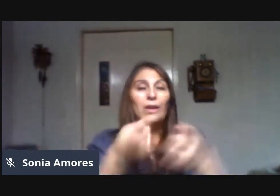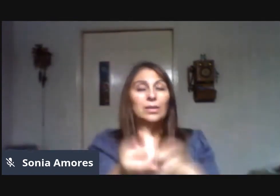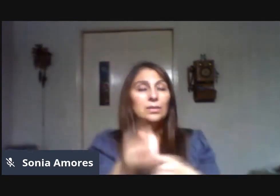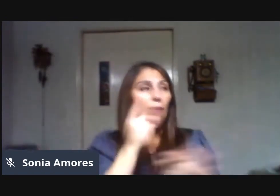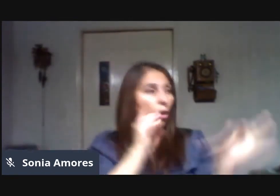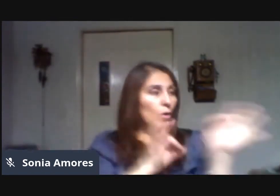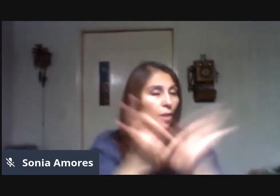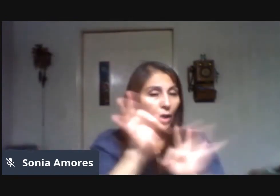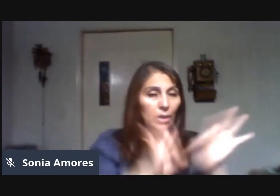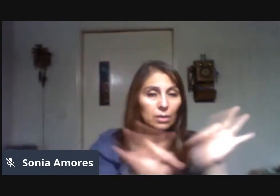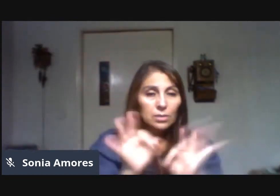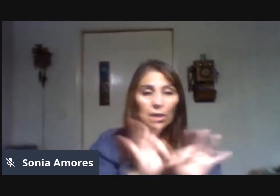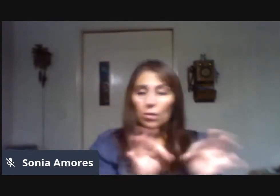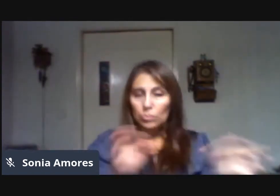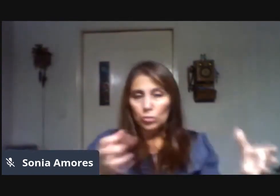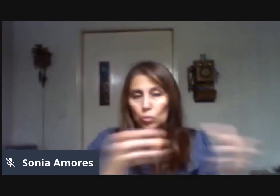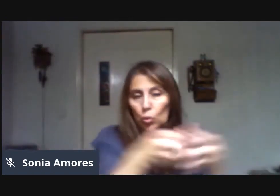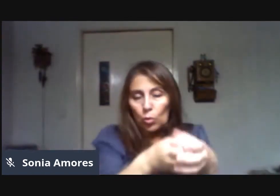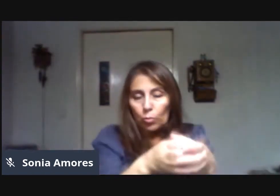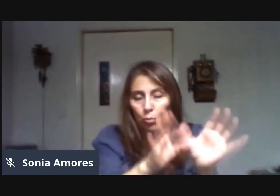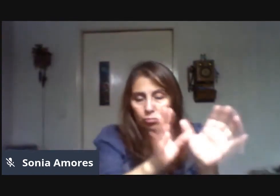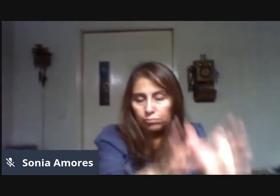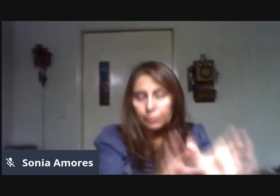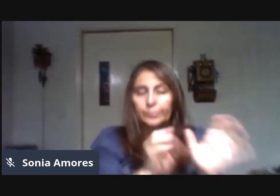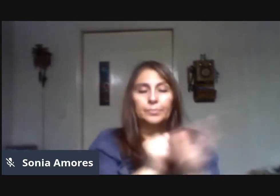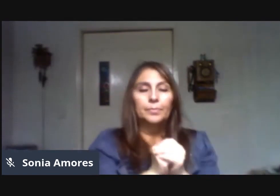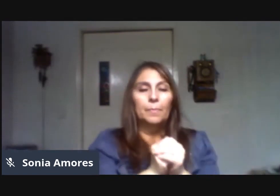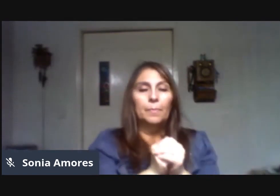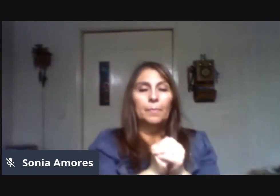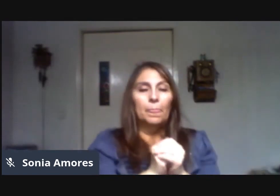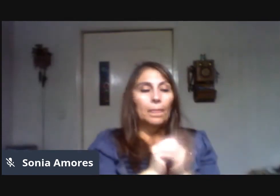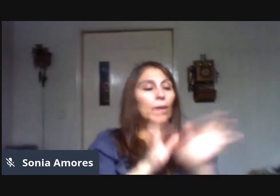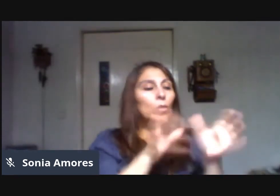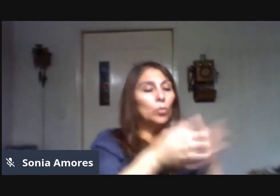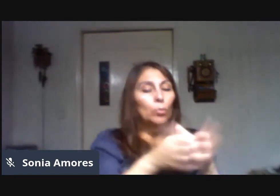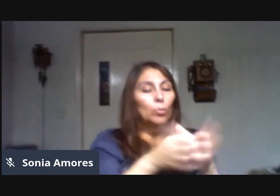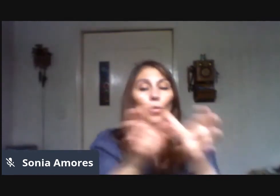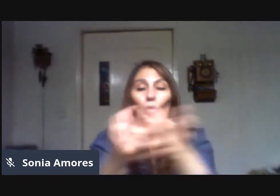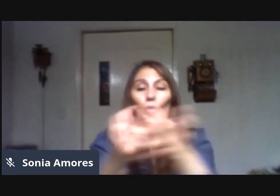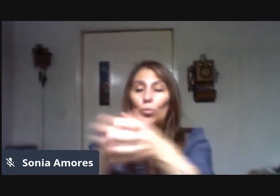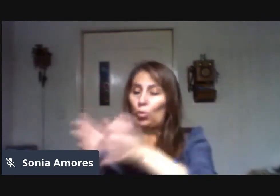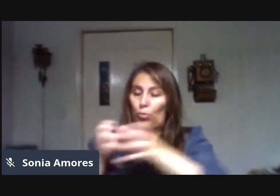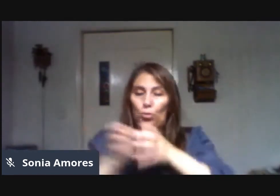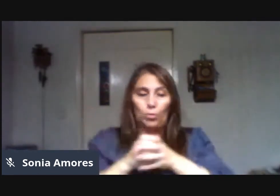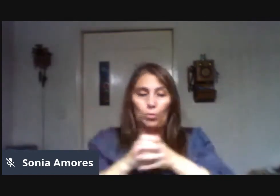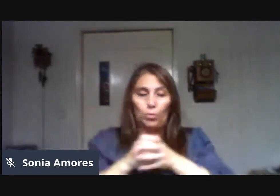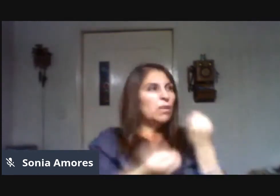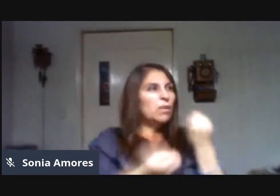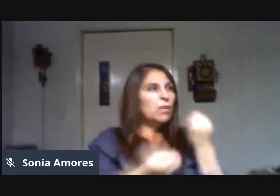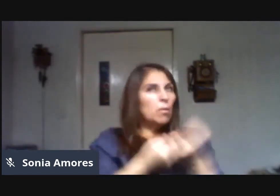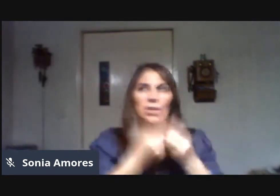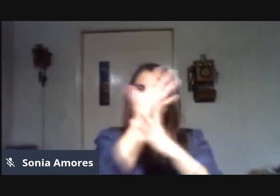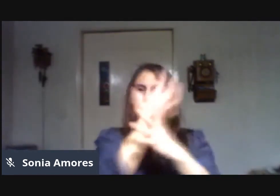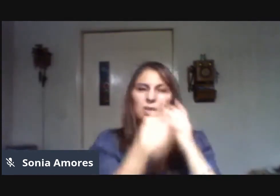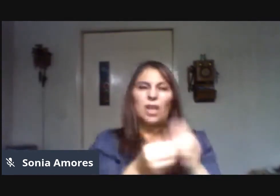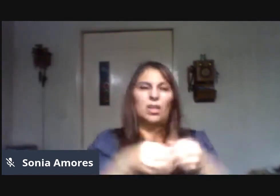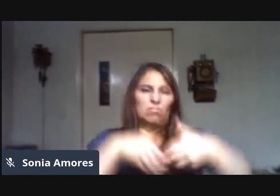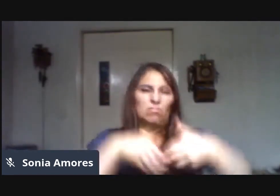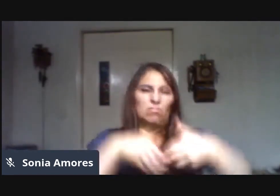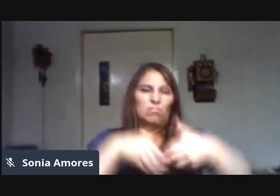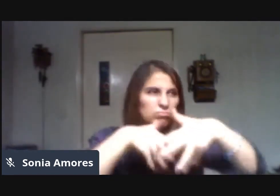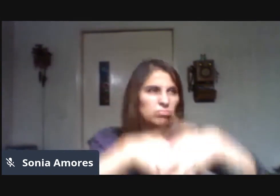una organización estructurada, sino que simplemente la gente sale de manera